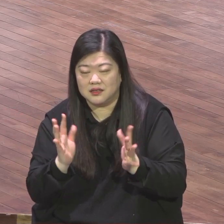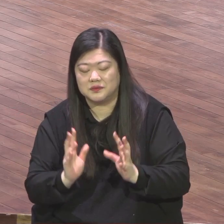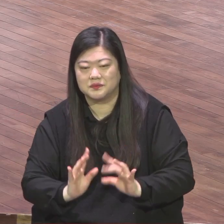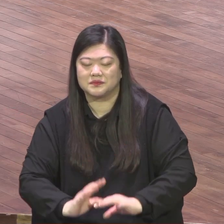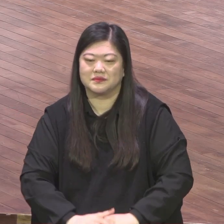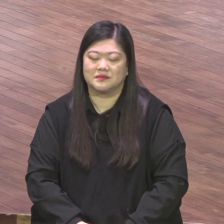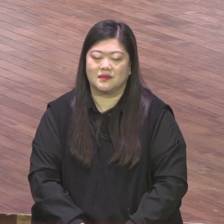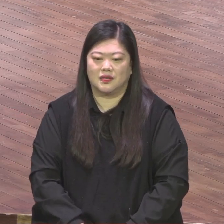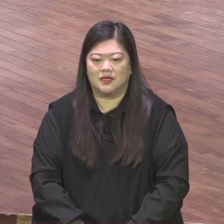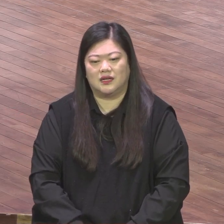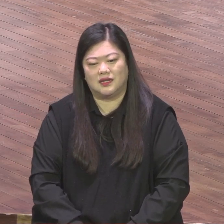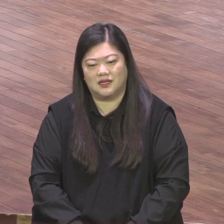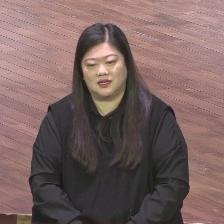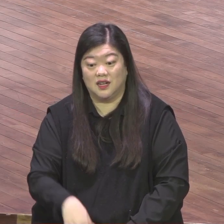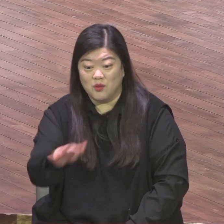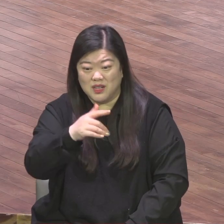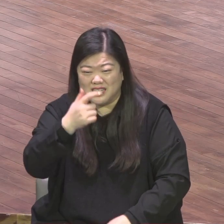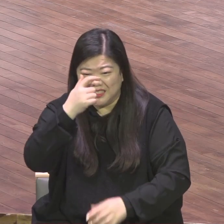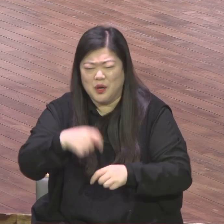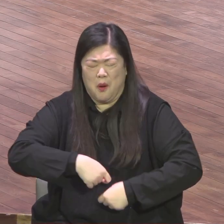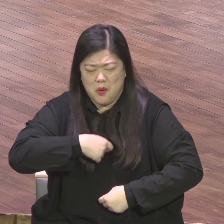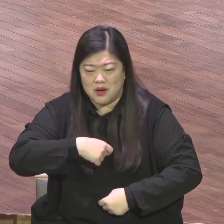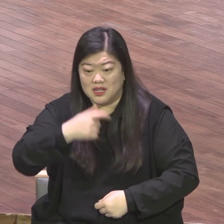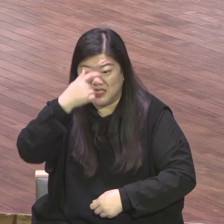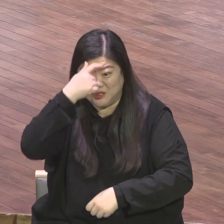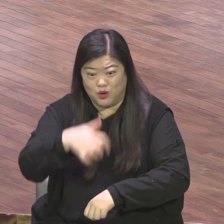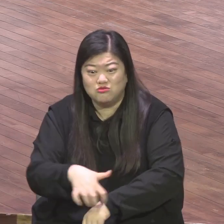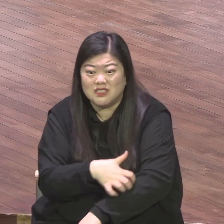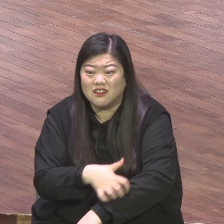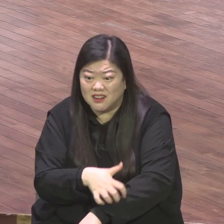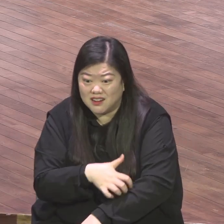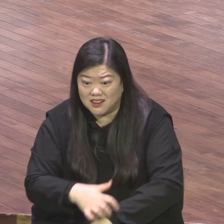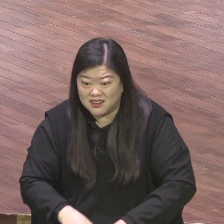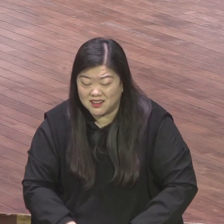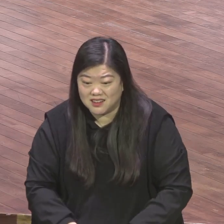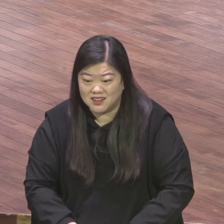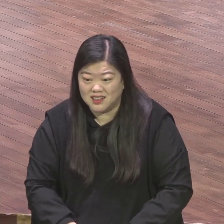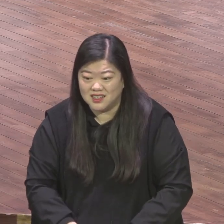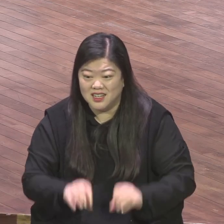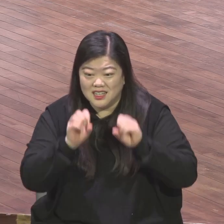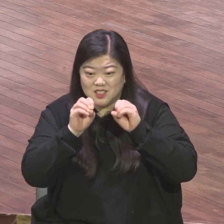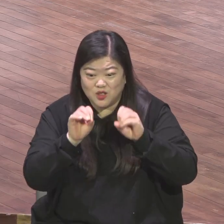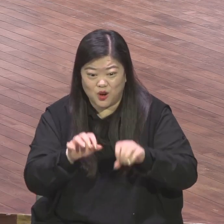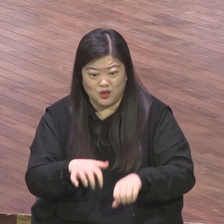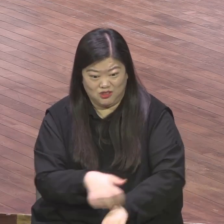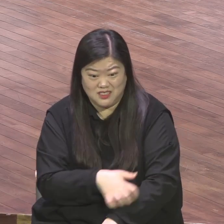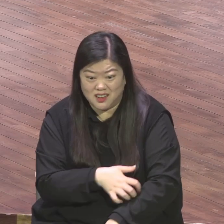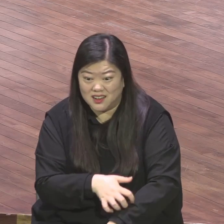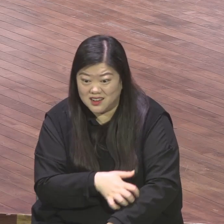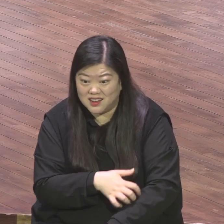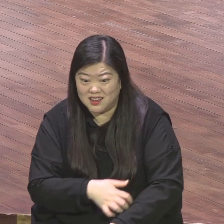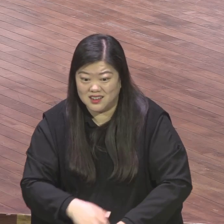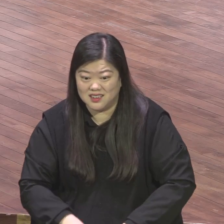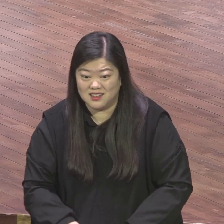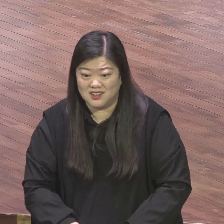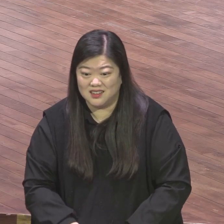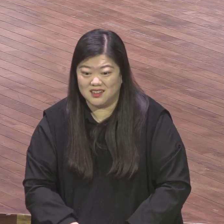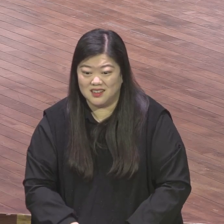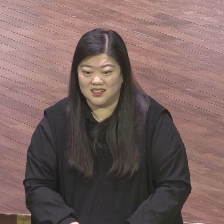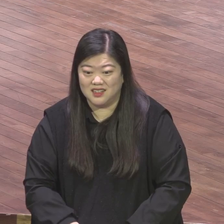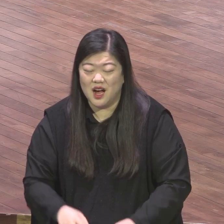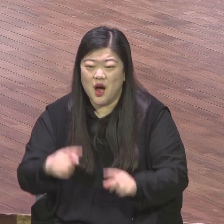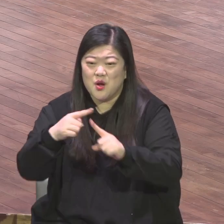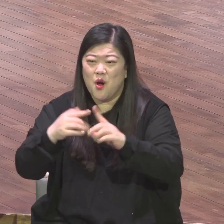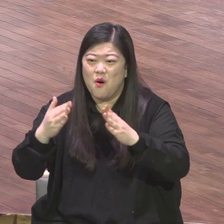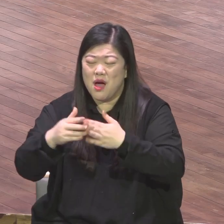여러분이 가장 싫어하는 기도, 가장 하기 싫어하는 이 전도, 가장 싫어하는 교회